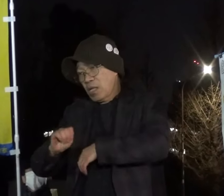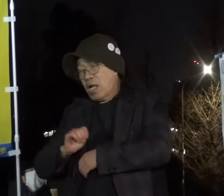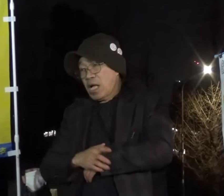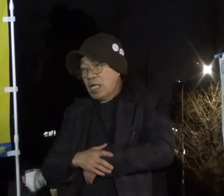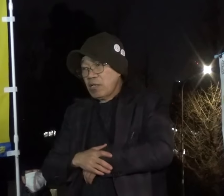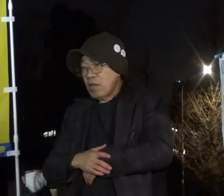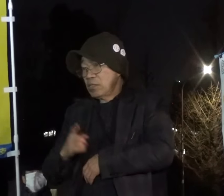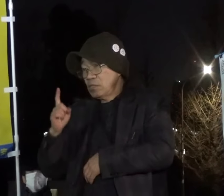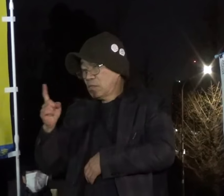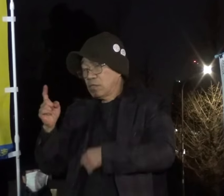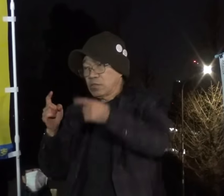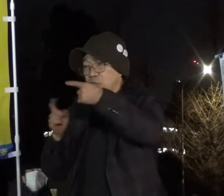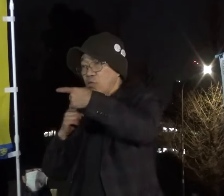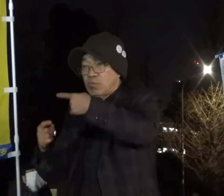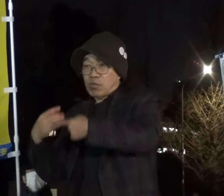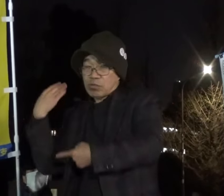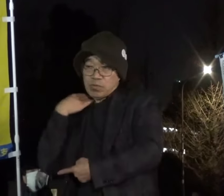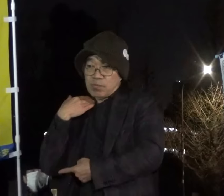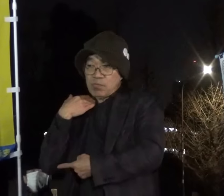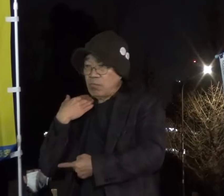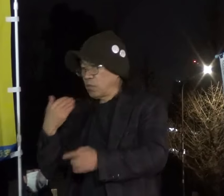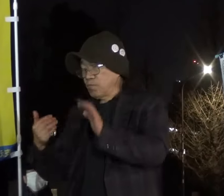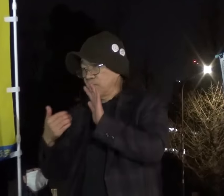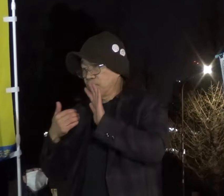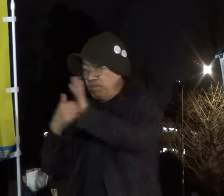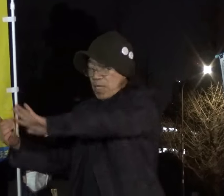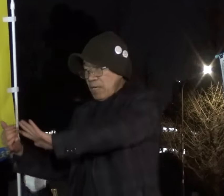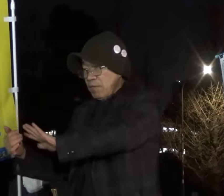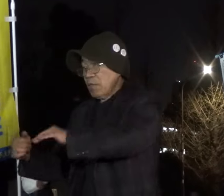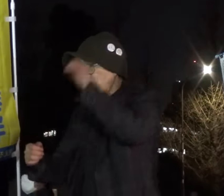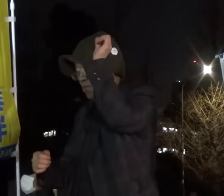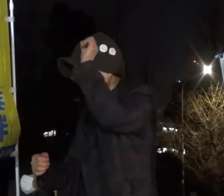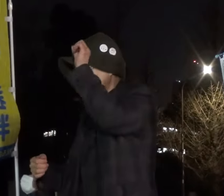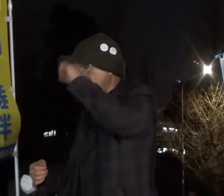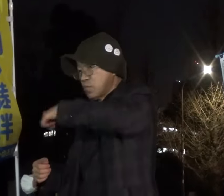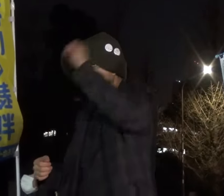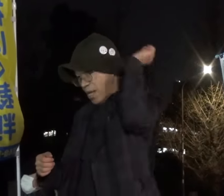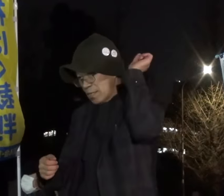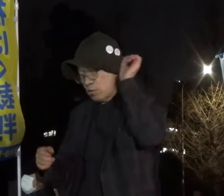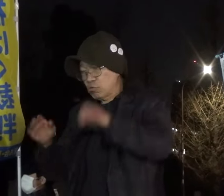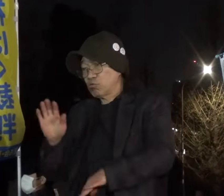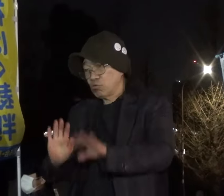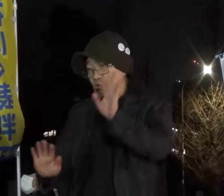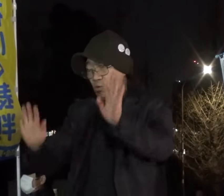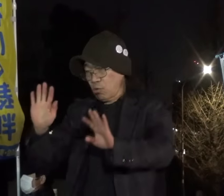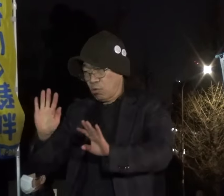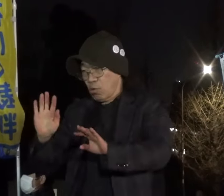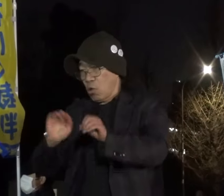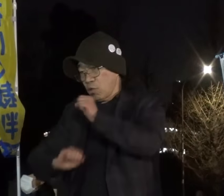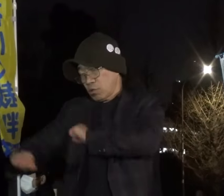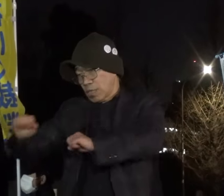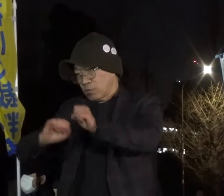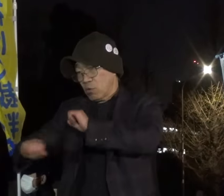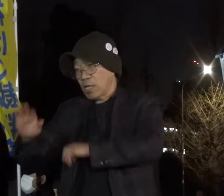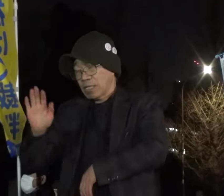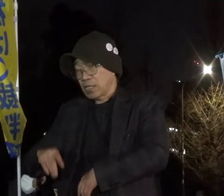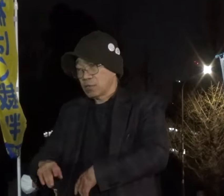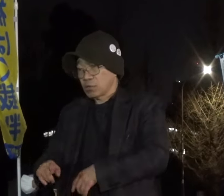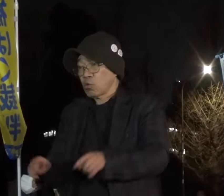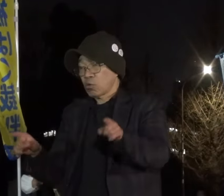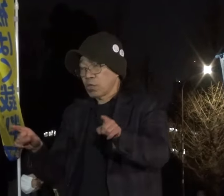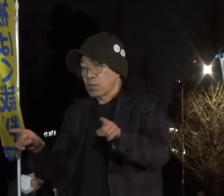さず、私はここで申し上げました、光っていたと思うんですよ。同じようにこんな合言葉があったと思います